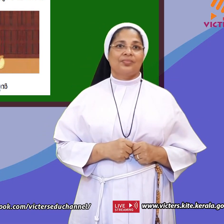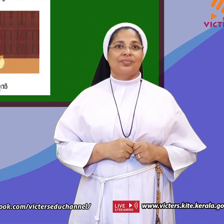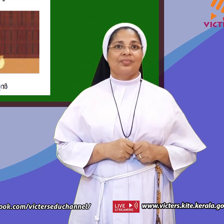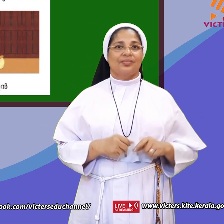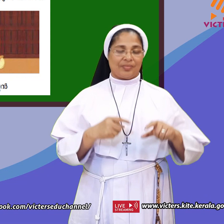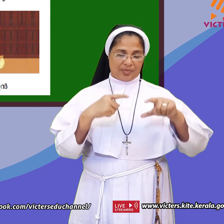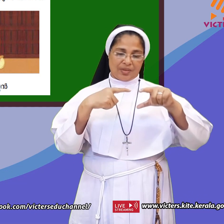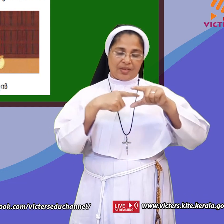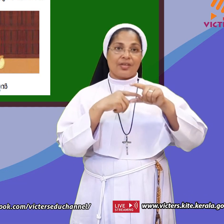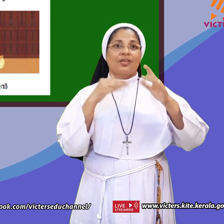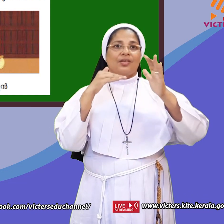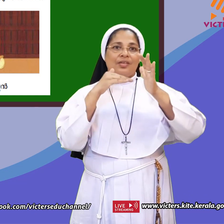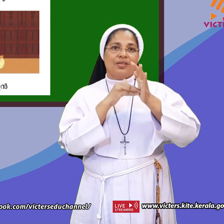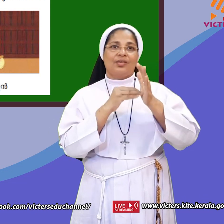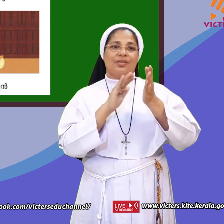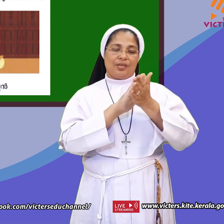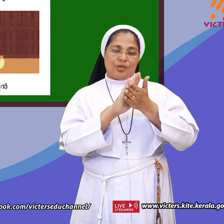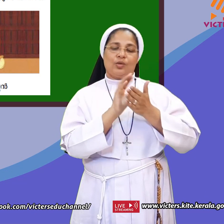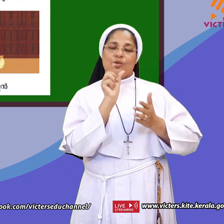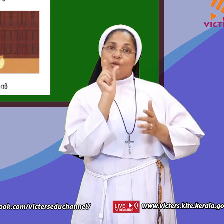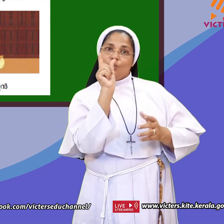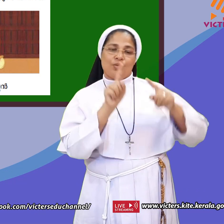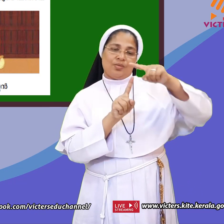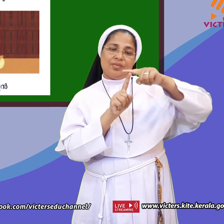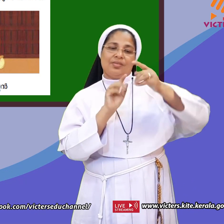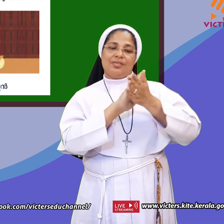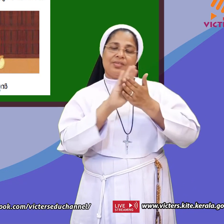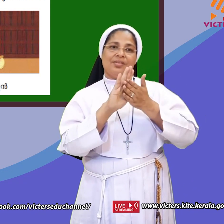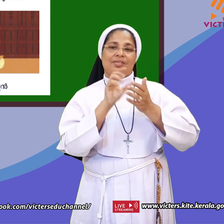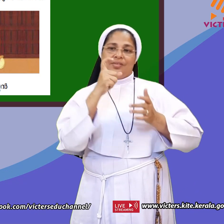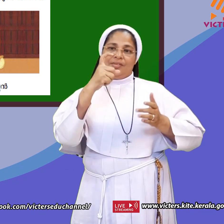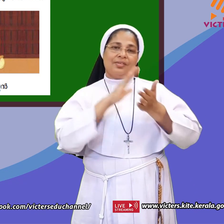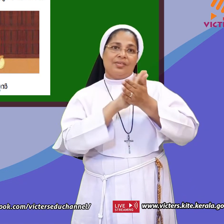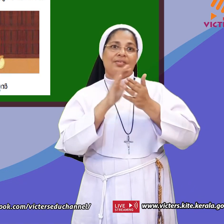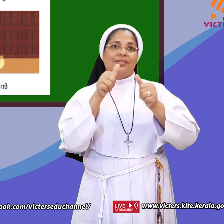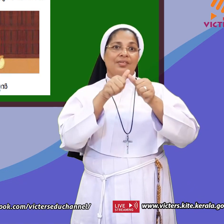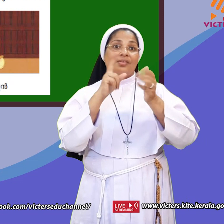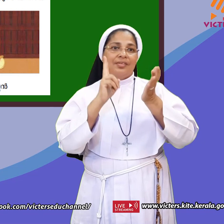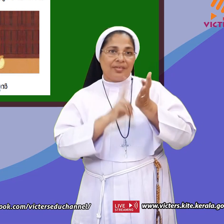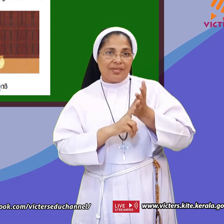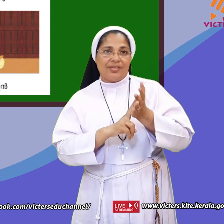എഴുത്തച്ഛൻ്റെ അധ്യാത്മരാമായണം കിളിപ്പാട്ടിലെ ഒരു ഭാഗമാണ് ലക്ഷ്മണസ്വാന്തനം.